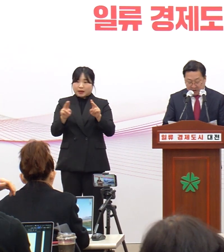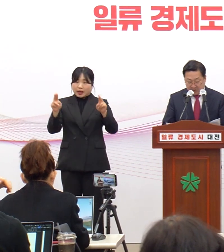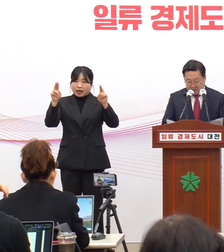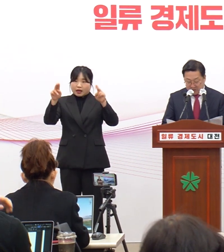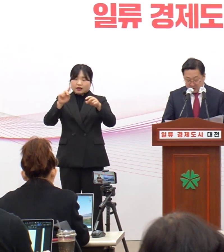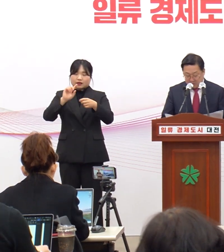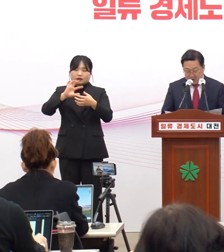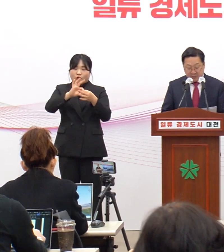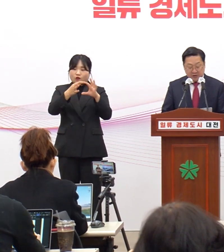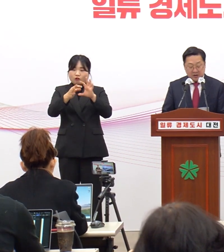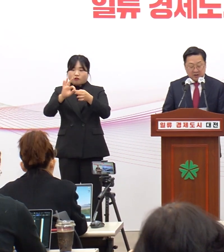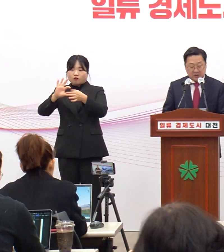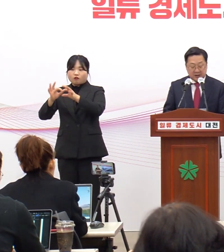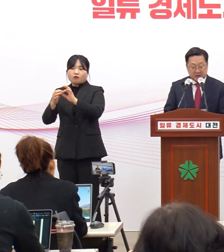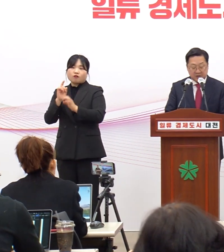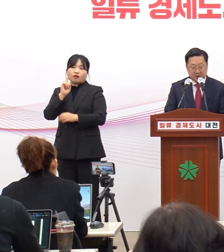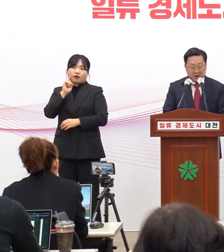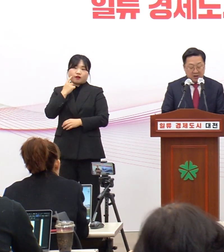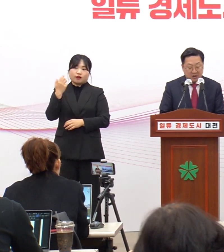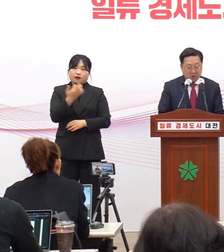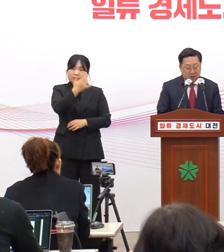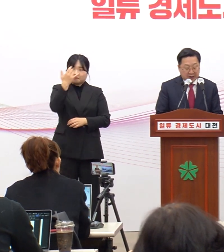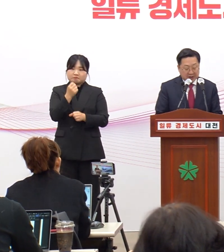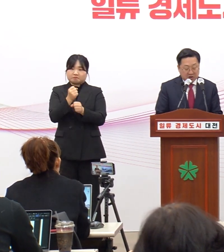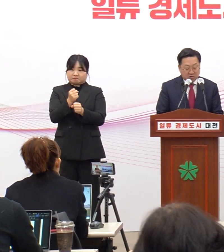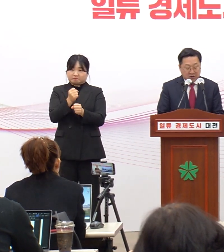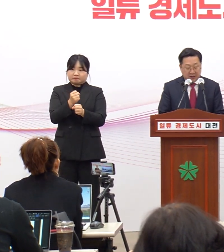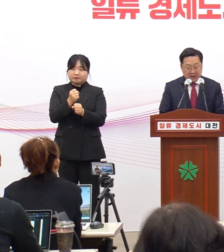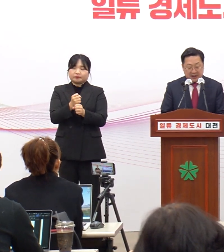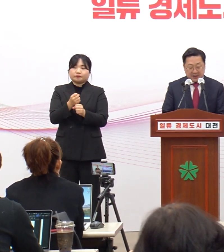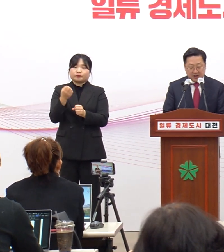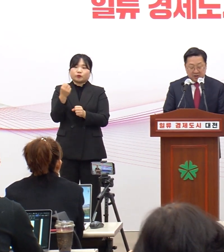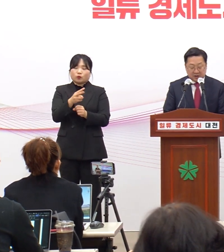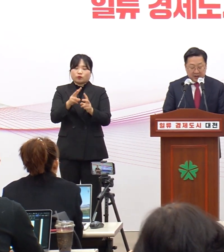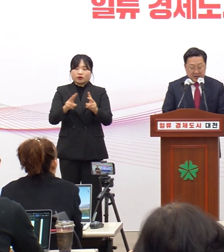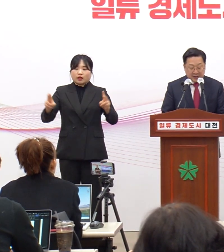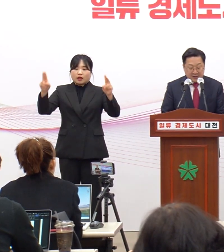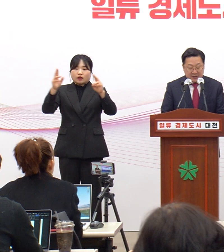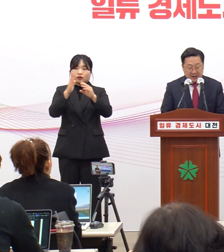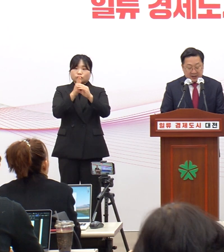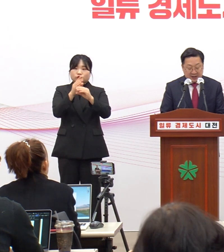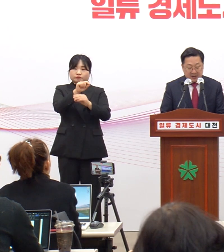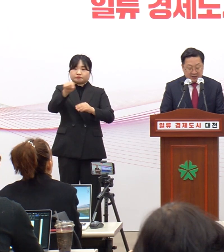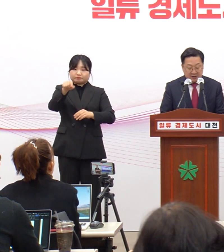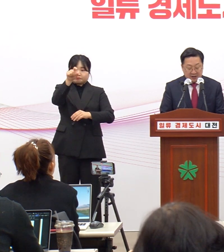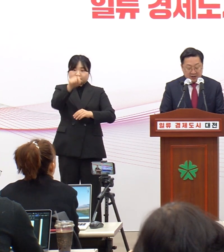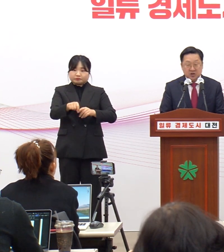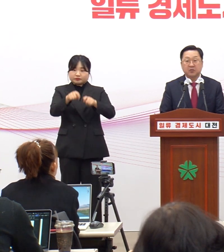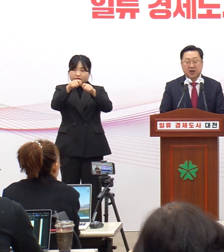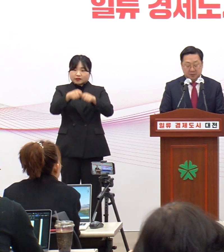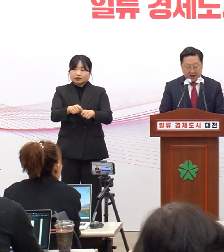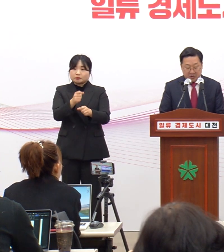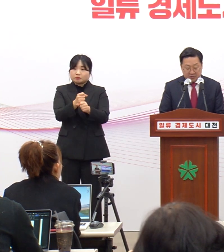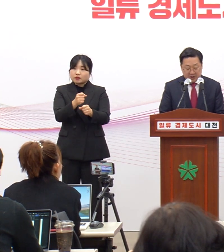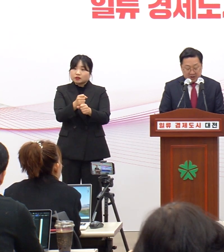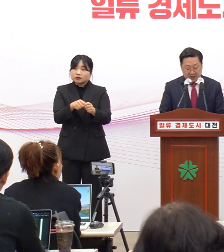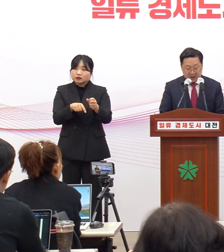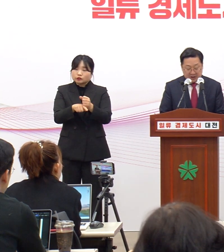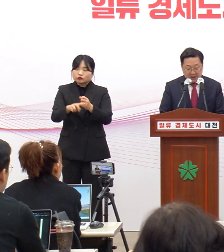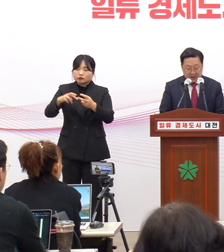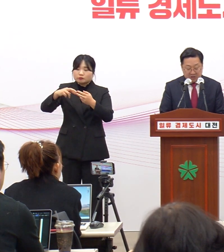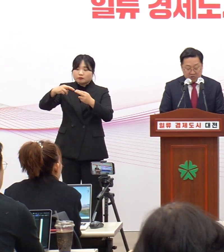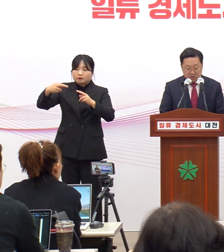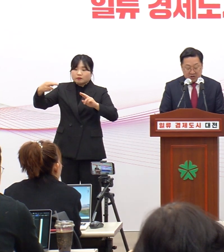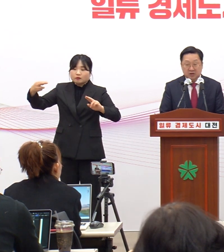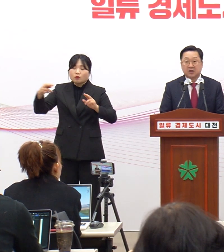연결할 아름다운 웨이브를 형성하였습니다. 또한 아치 중간의 나선 형태의 상세 디테일은 첨단